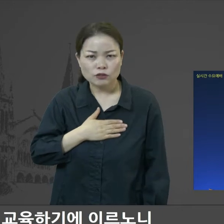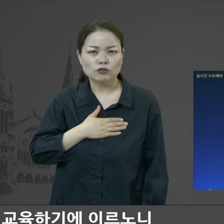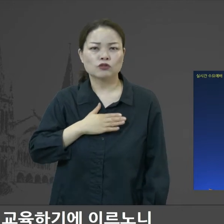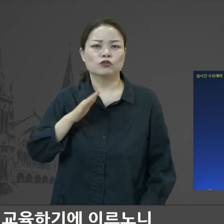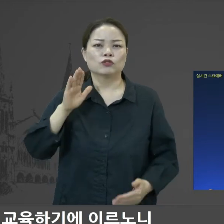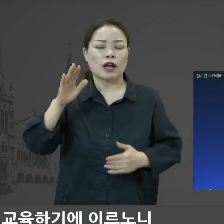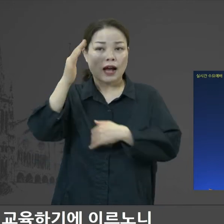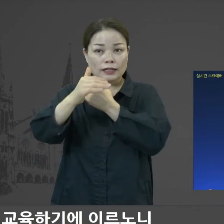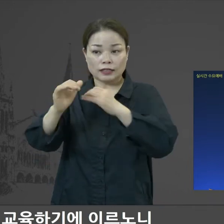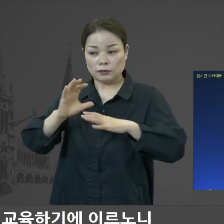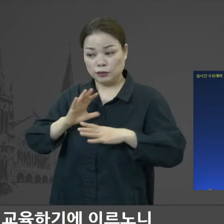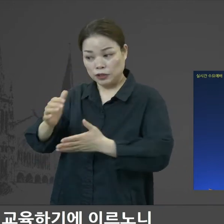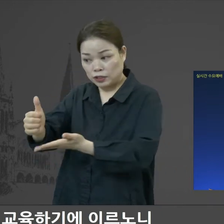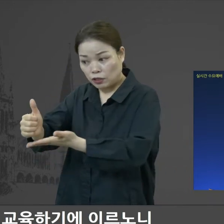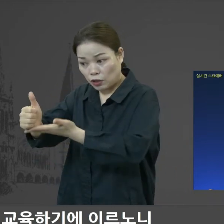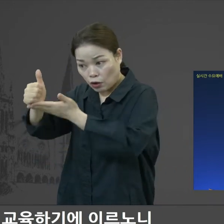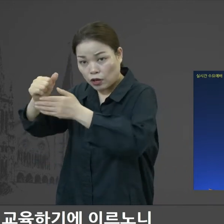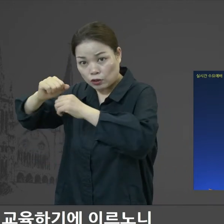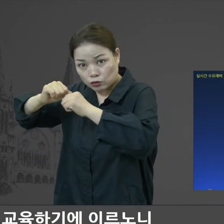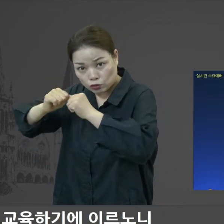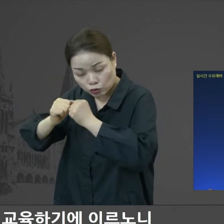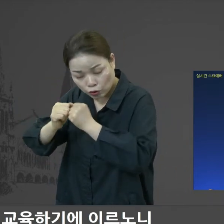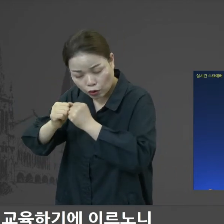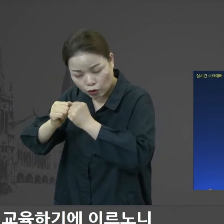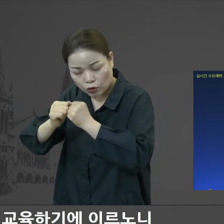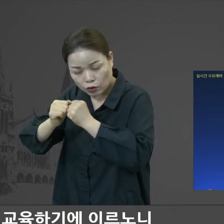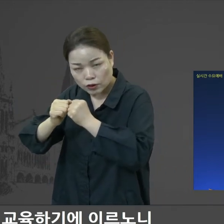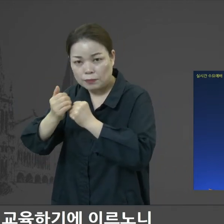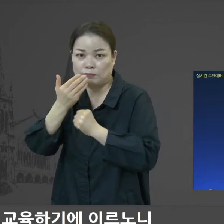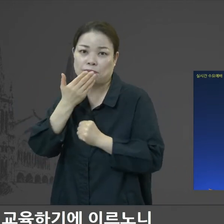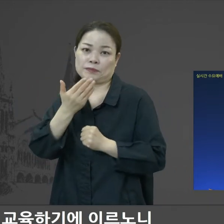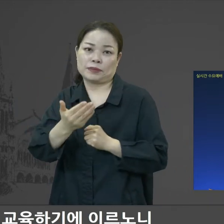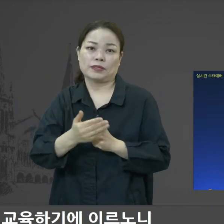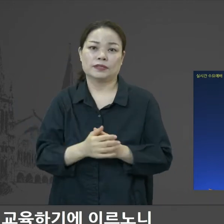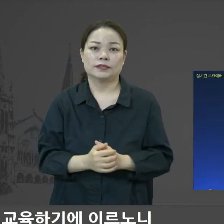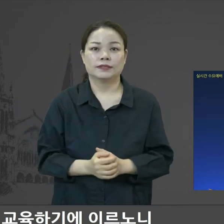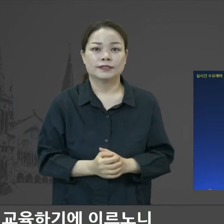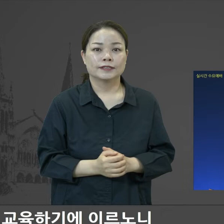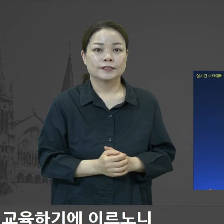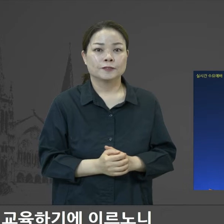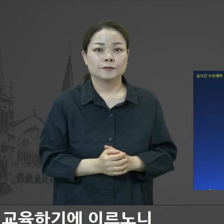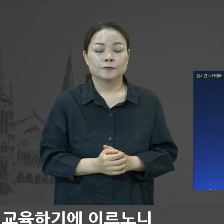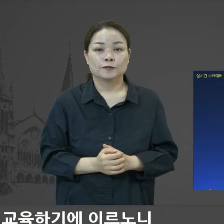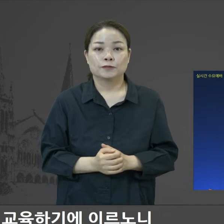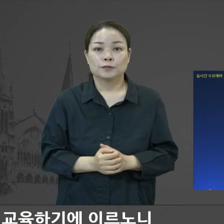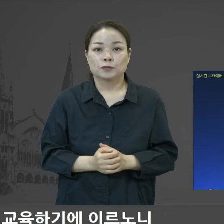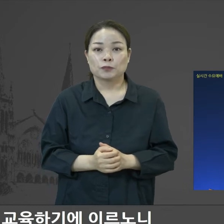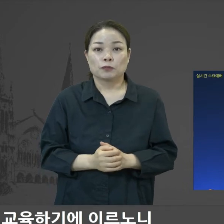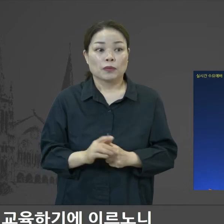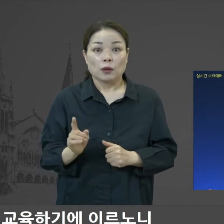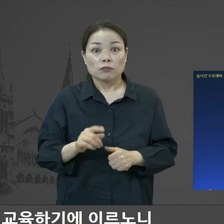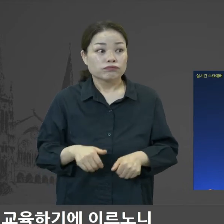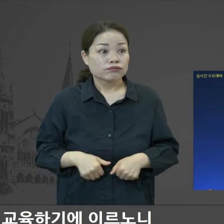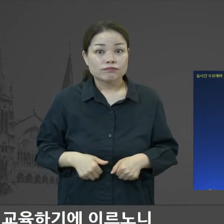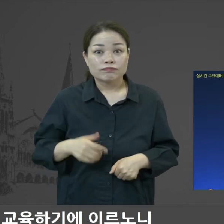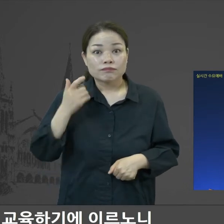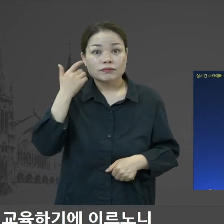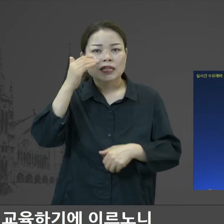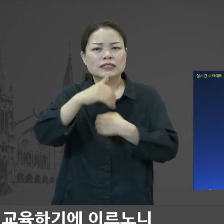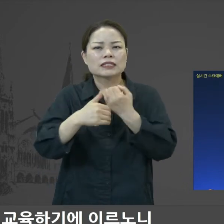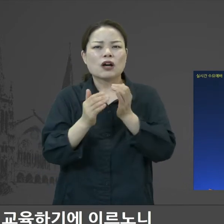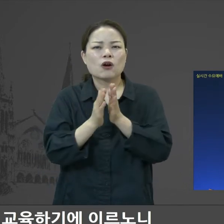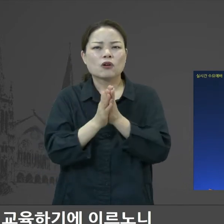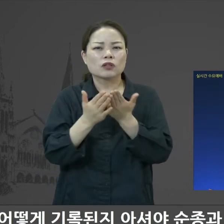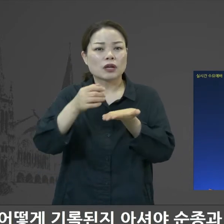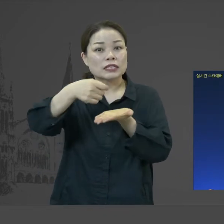하나님을 경외하고 순종함으로 성경 읽을 때 나아갈 수 있게 되는 것이죠. 무엇이 필요하죠? 성경은